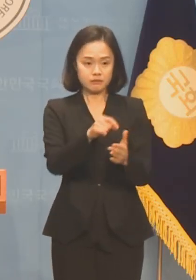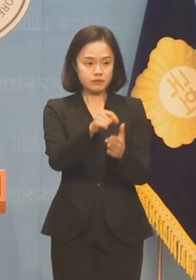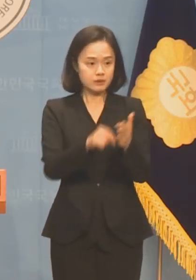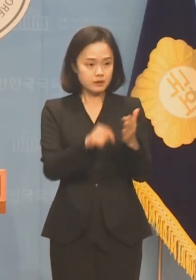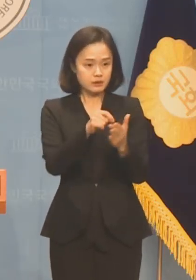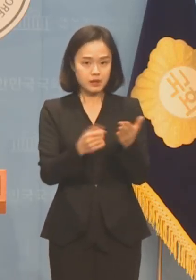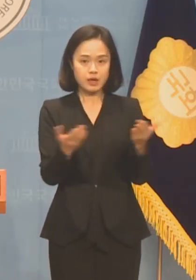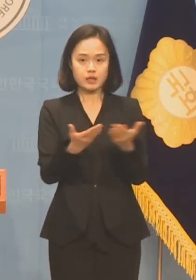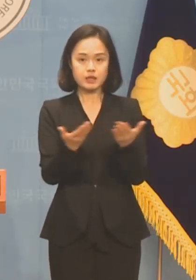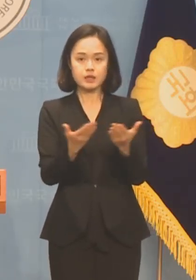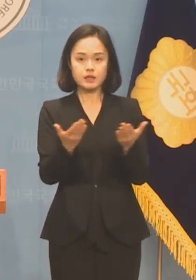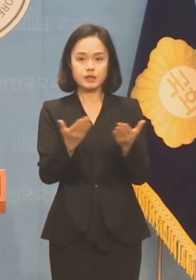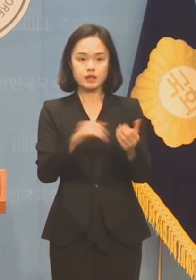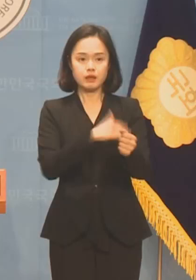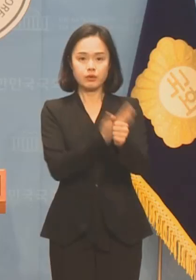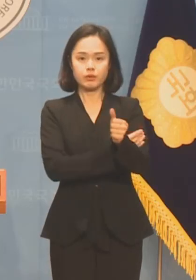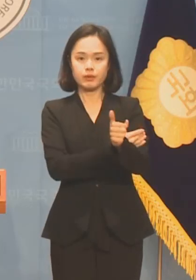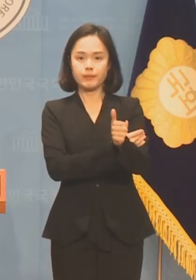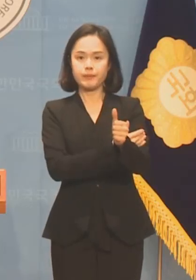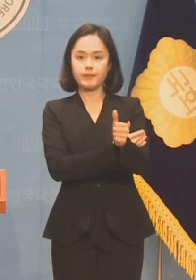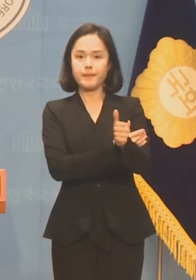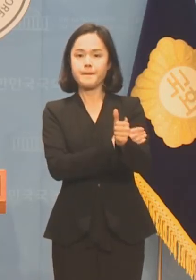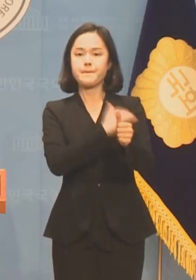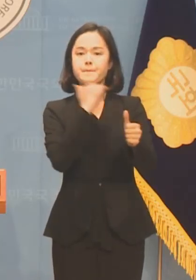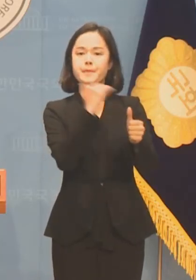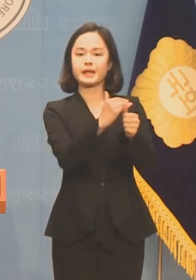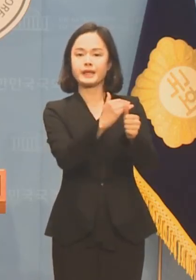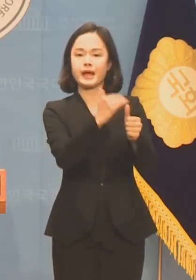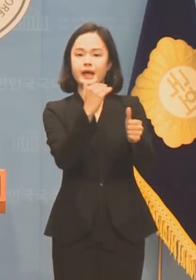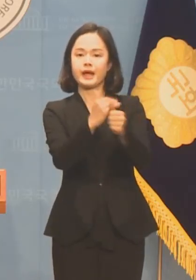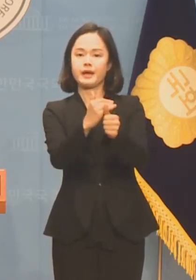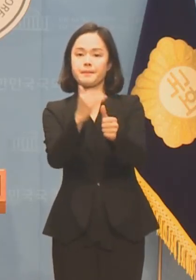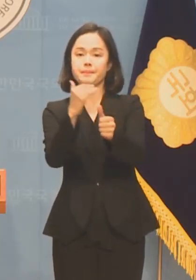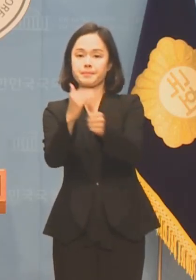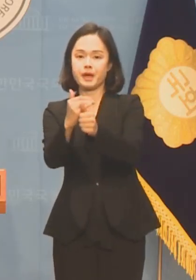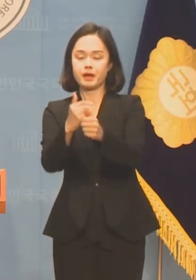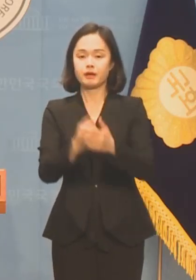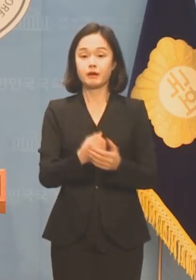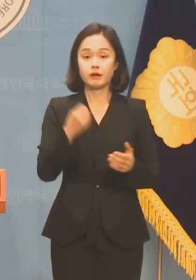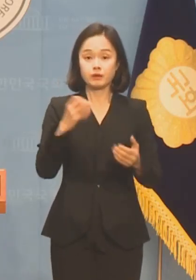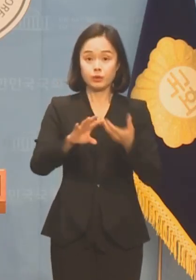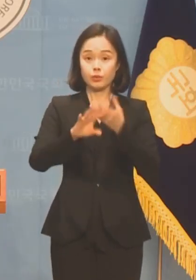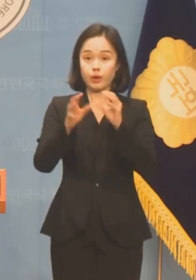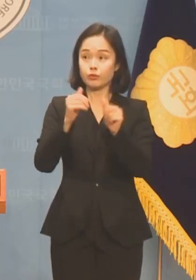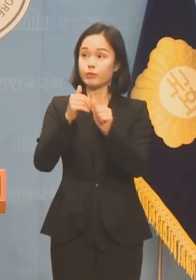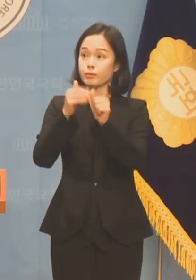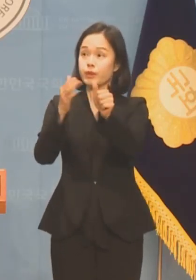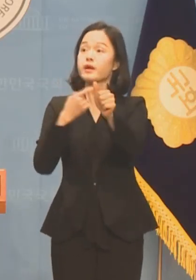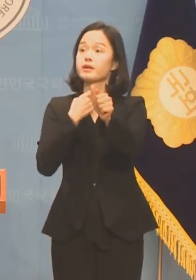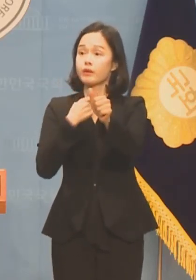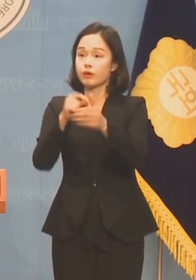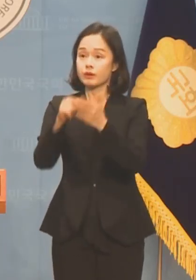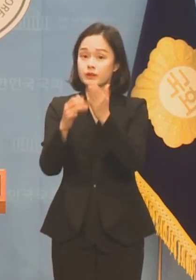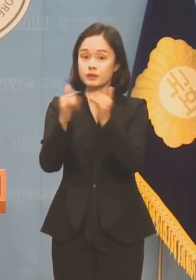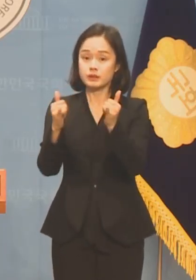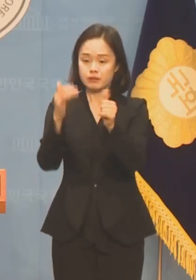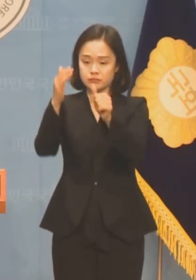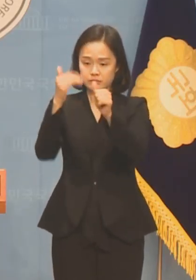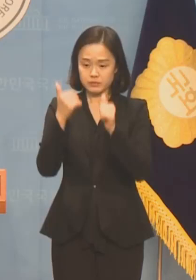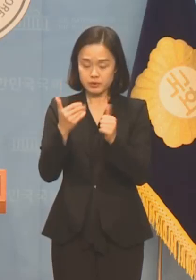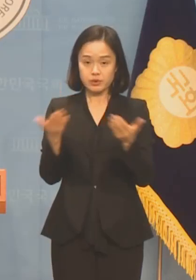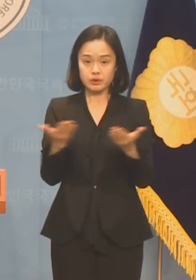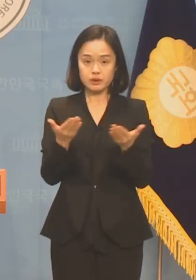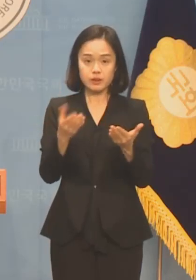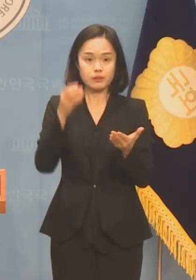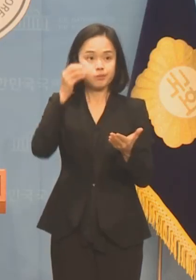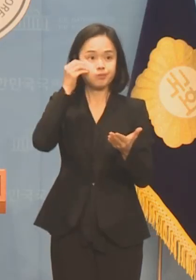다수의 MBC 노조 조합원들에게 정당한 절차 없이 장기간 직무를 부여하지 않았습니다.